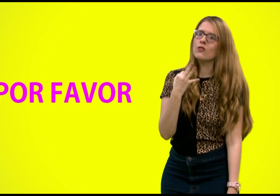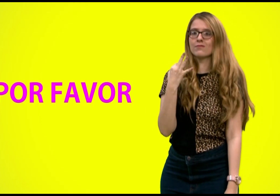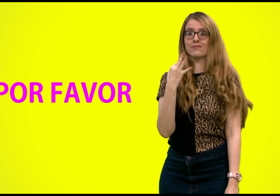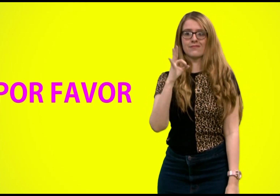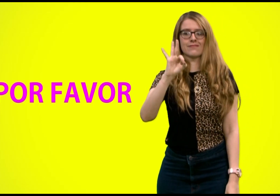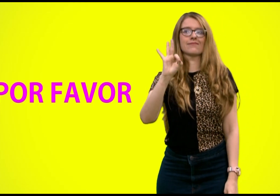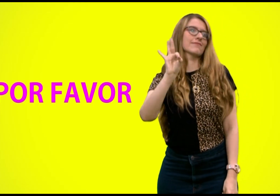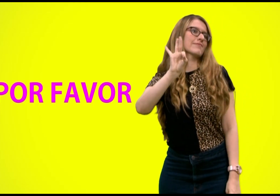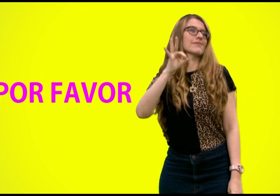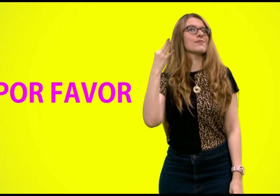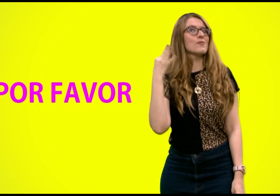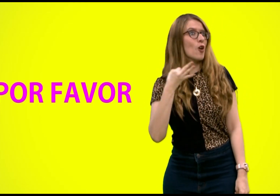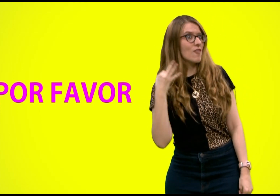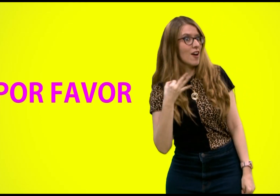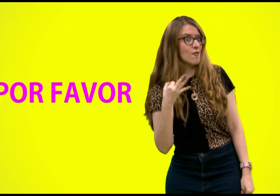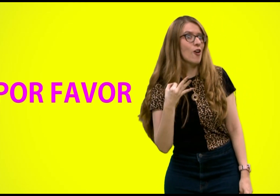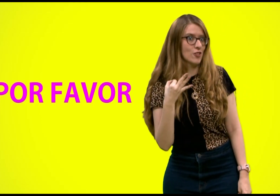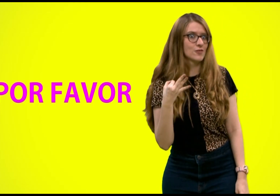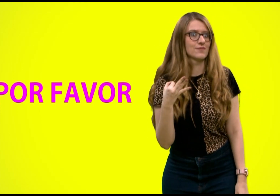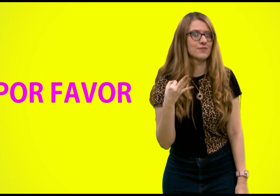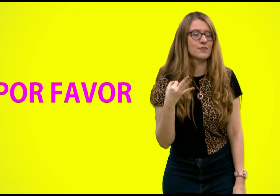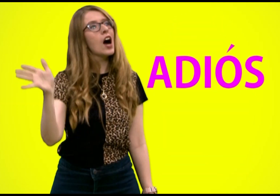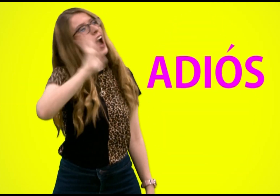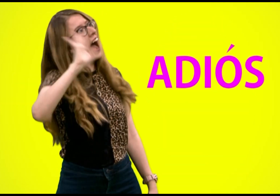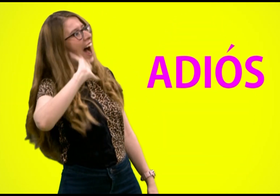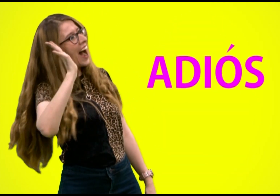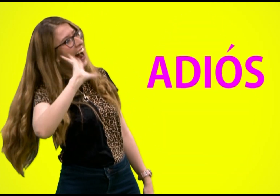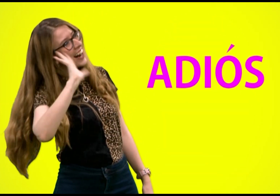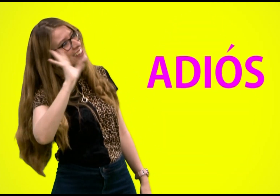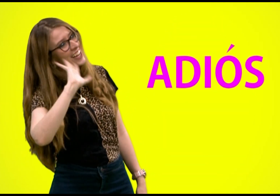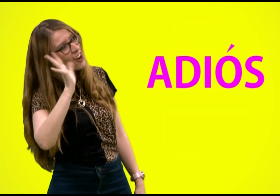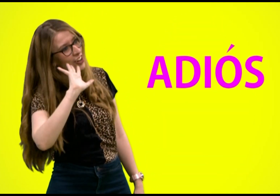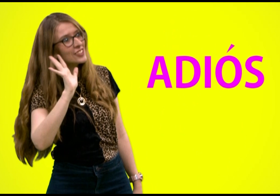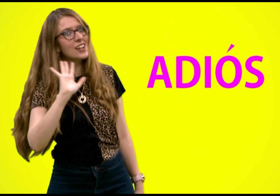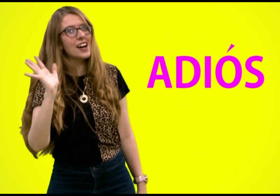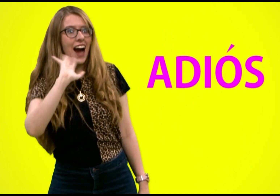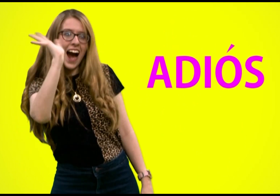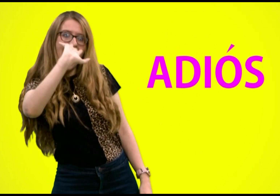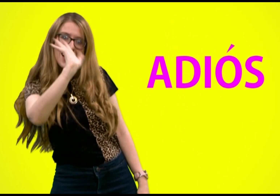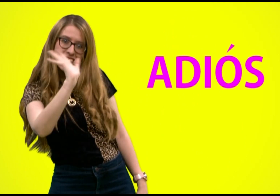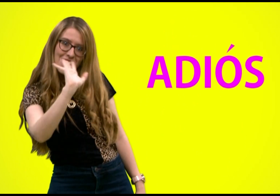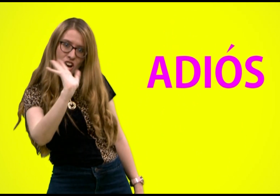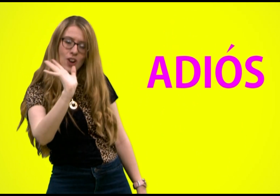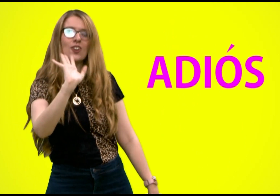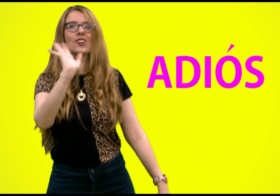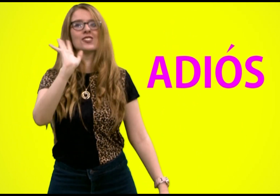por favor adiós adiós adiós